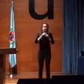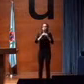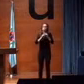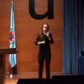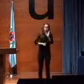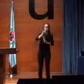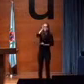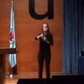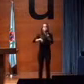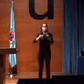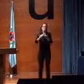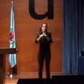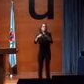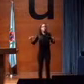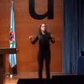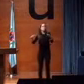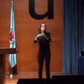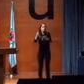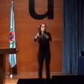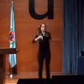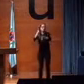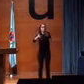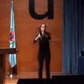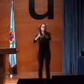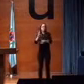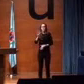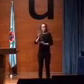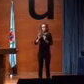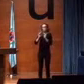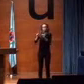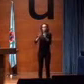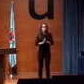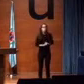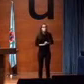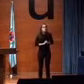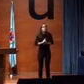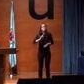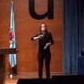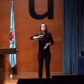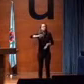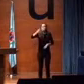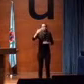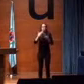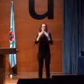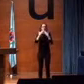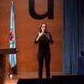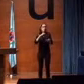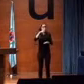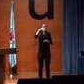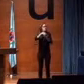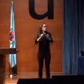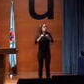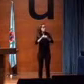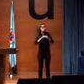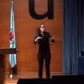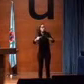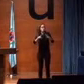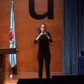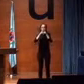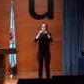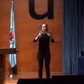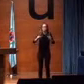En primer lugar, agradecer Centro de Normalización Lingüística, que ha hecho su importante labor en la protección y promoción de los